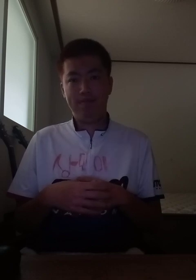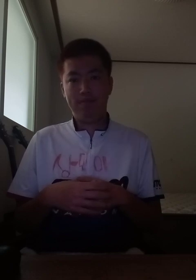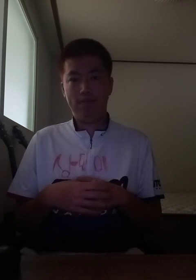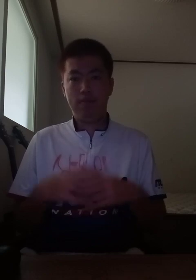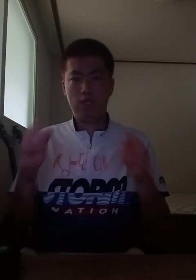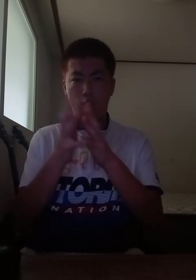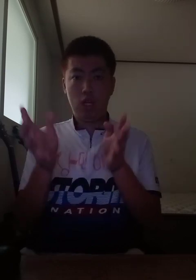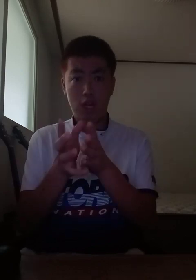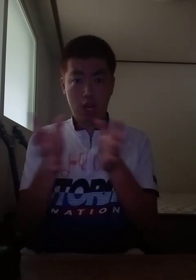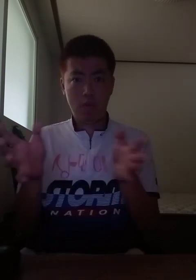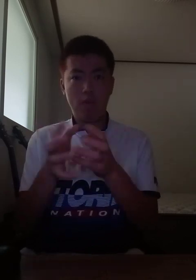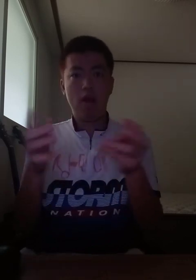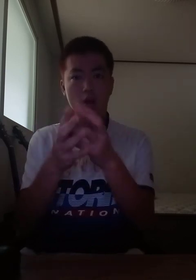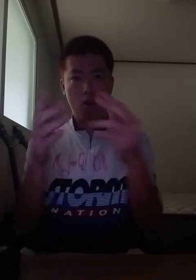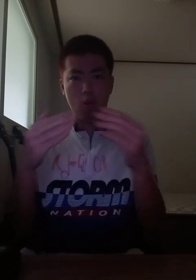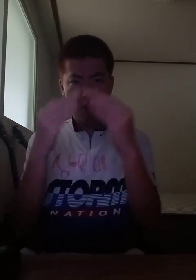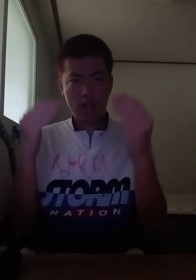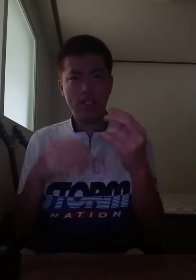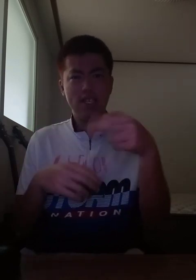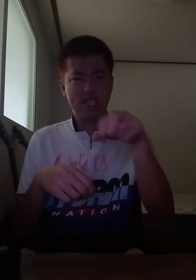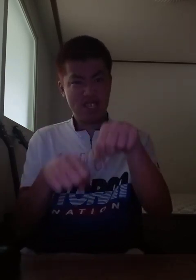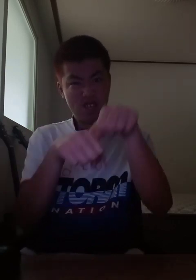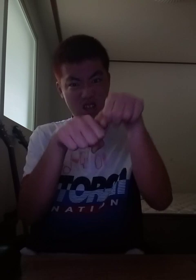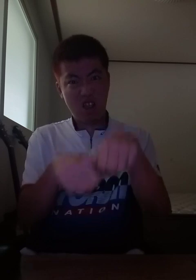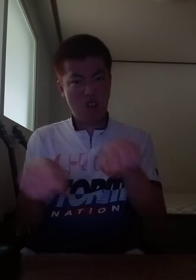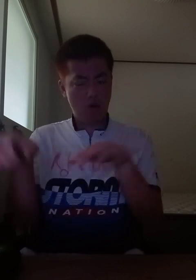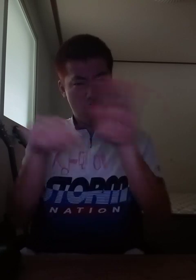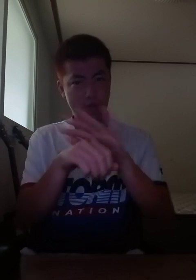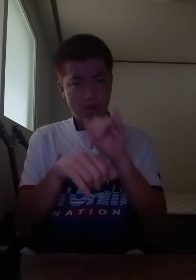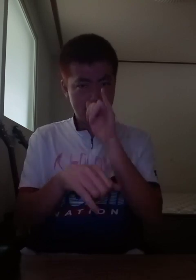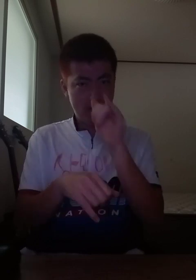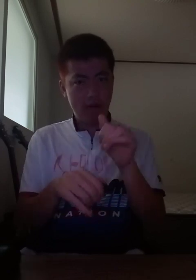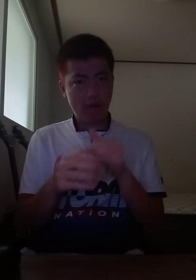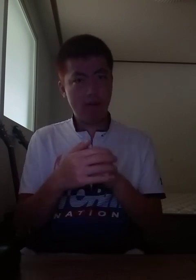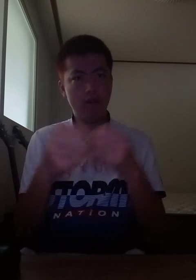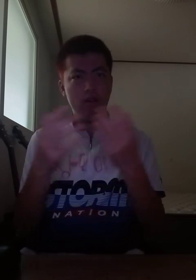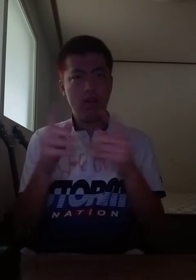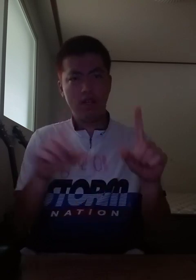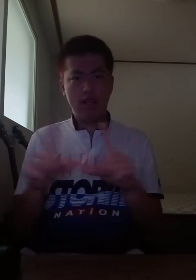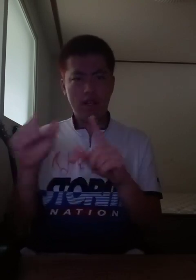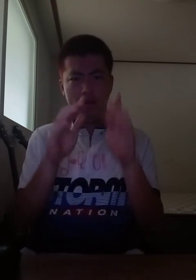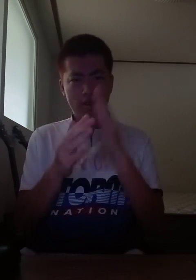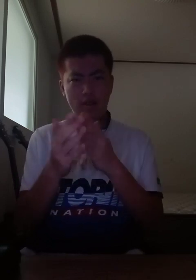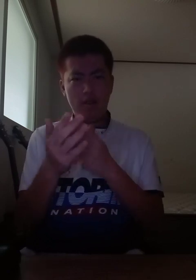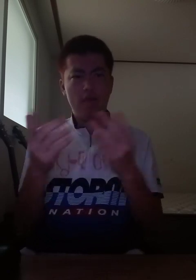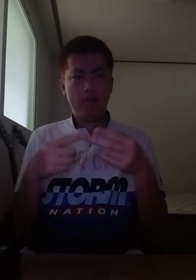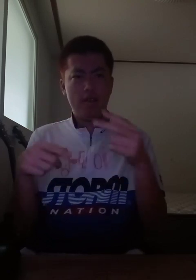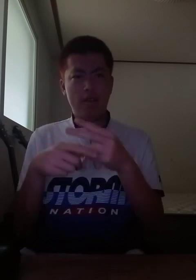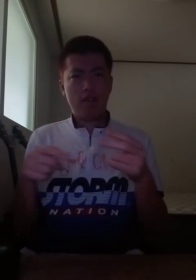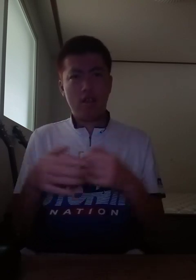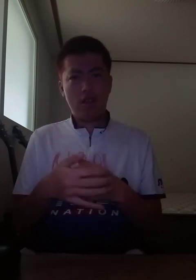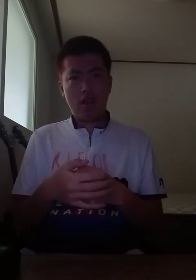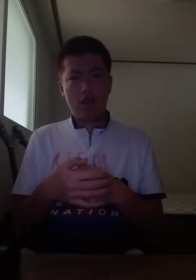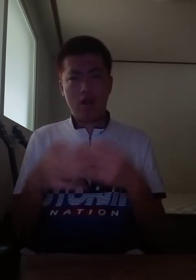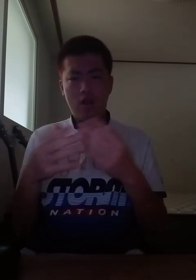네, 도심 한복판 건물 옥상이 쓰레기 더미에 뒤덮인 곳이 있습니다. 사람이 살지 않는 폐 건물인데다가 건물의 출입구도